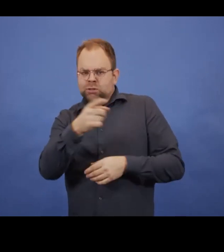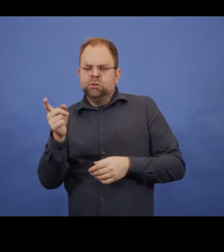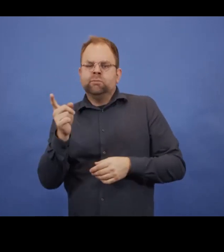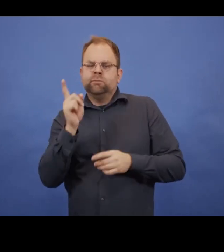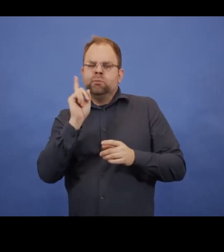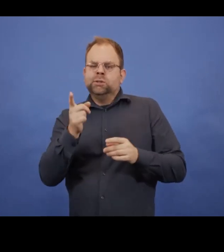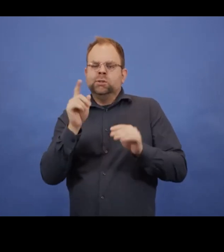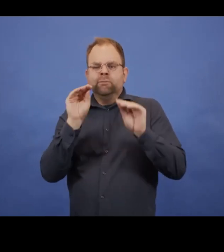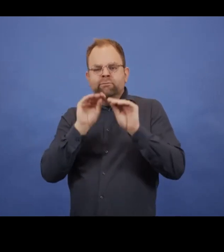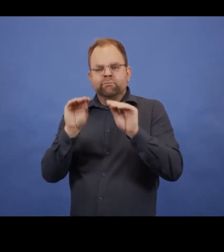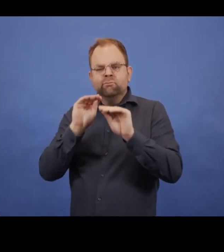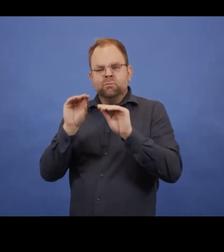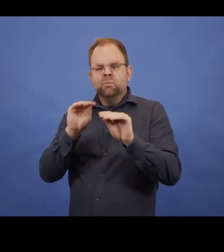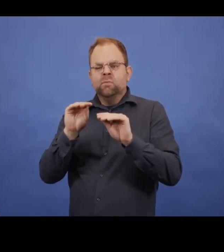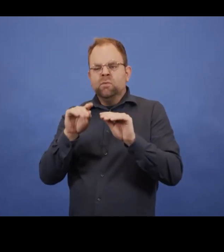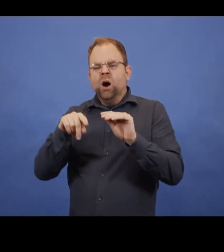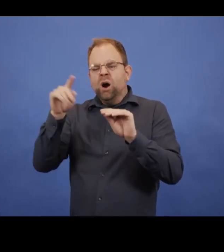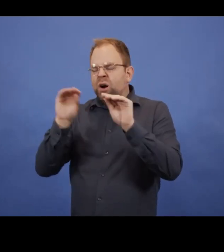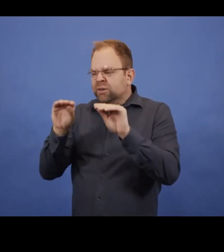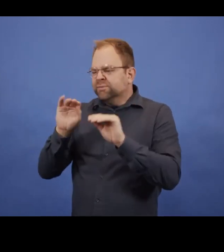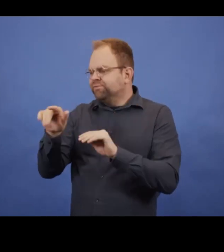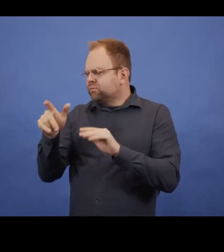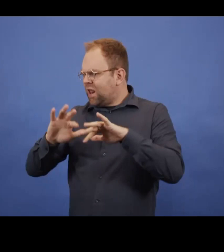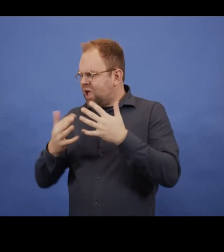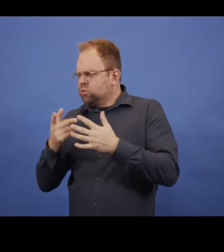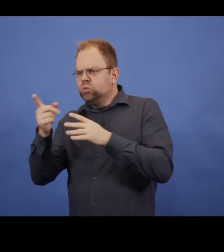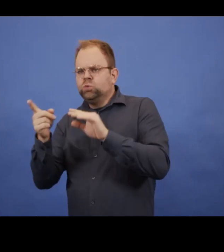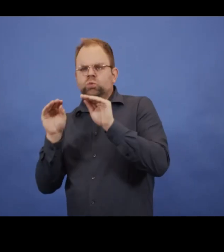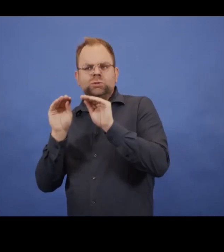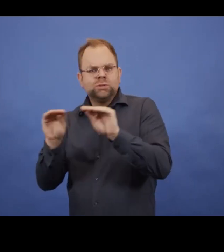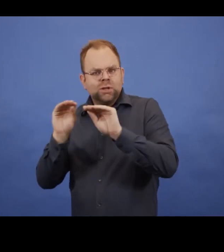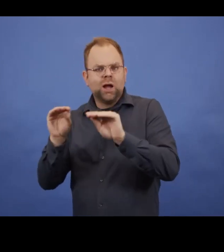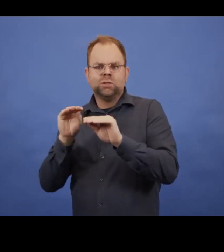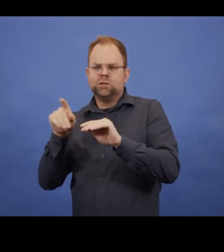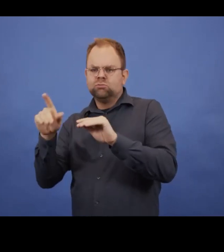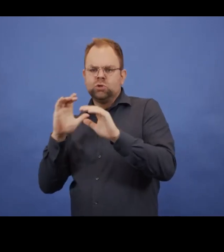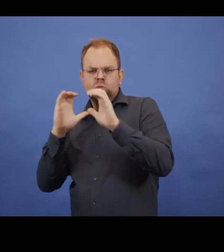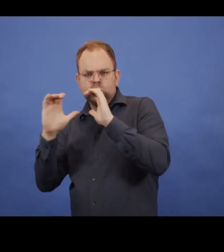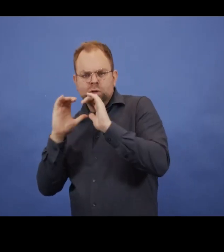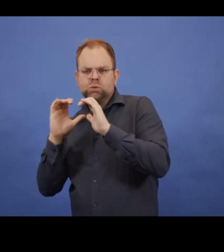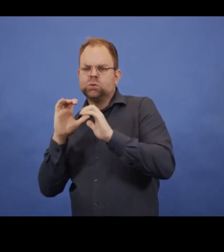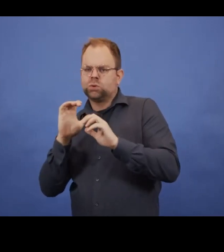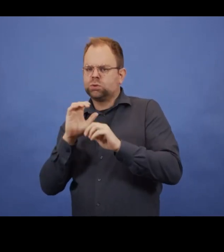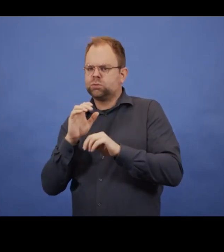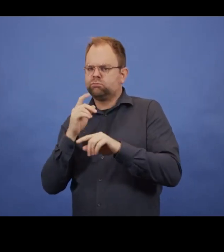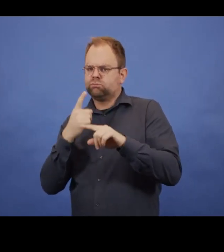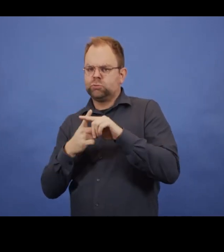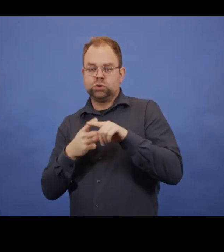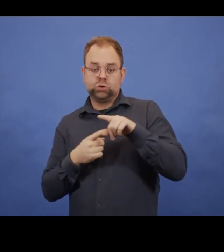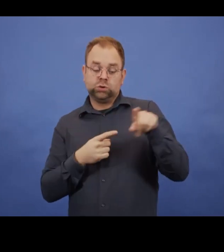puedan comunicar y visibilizar más esas organizaciones y ofrecer